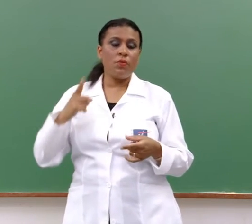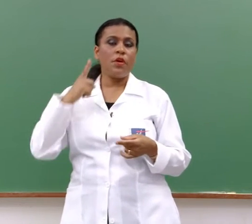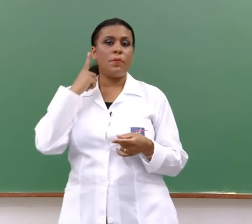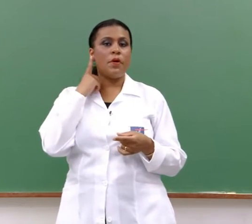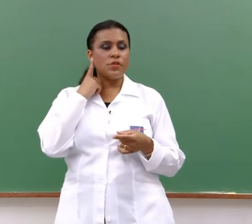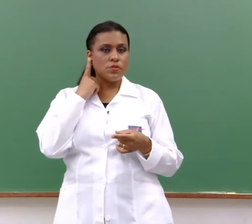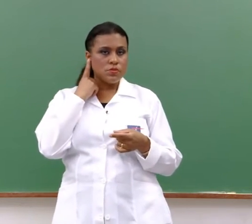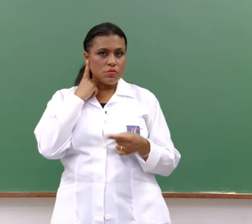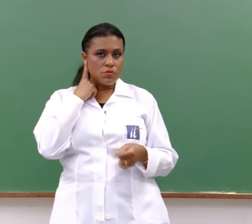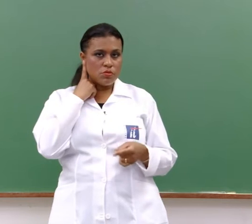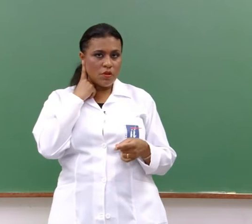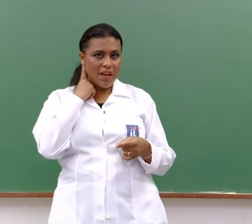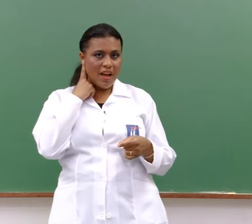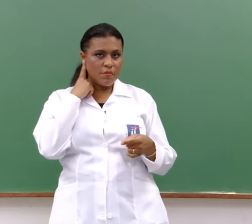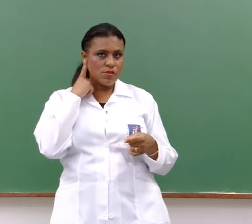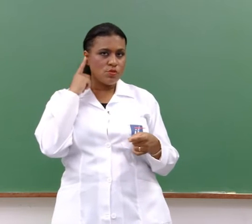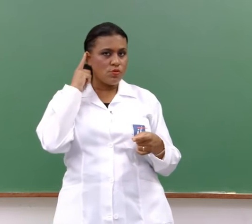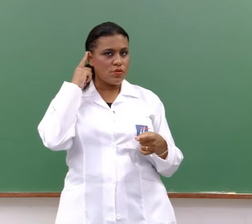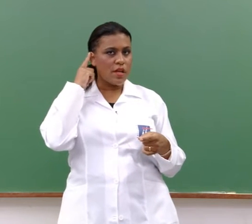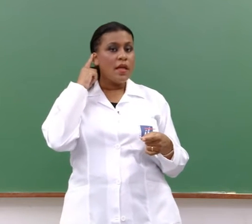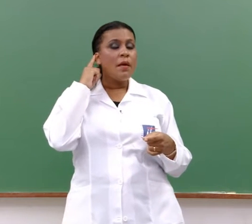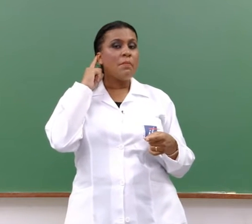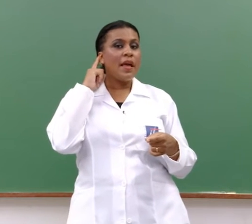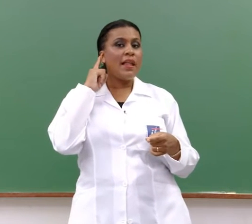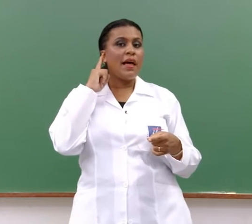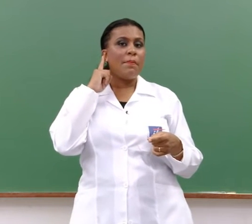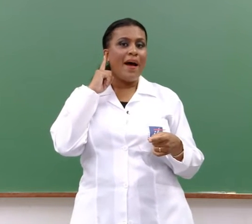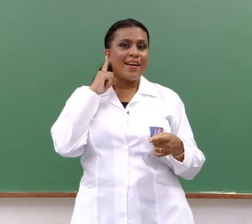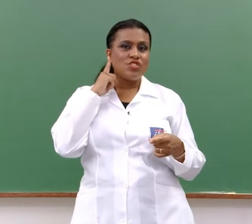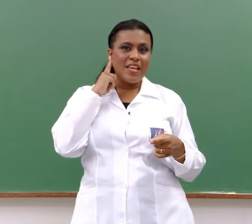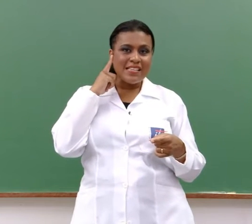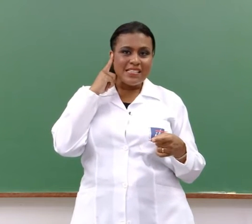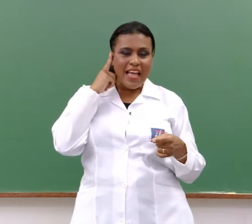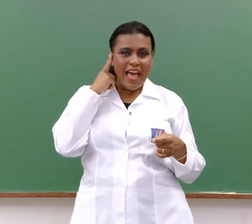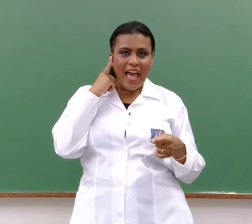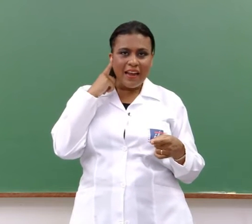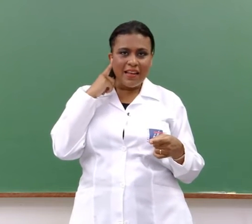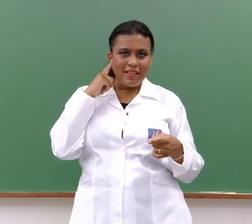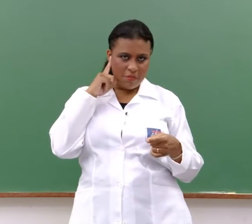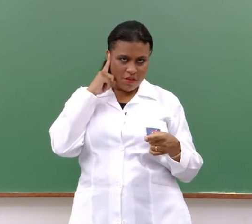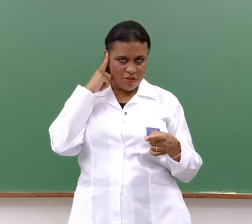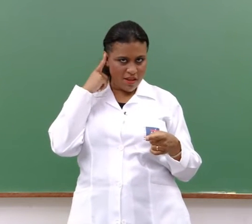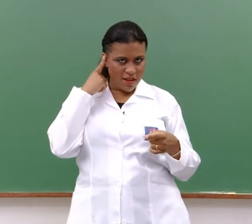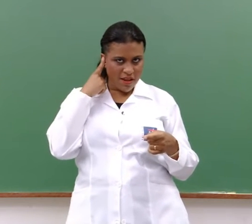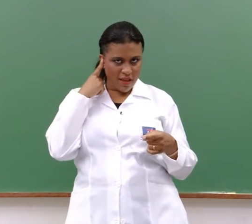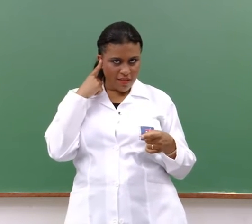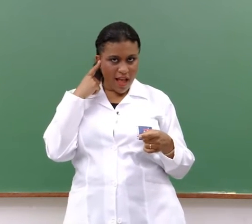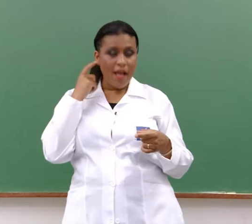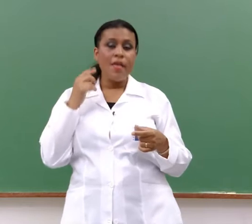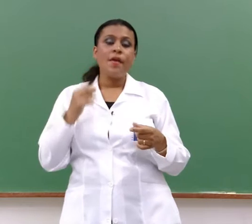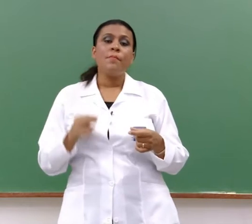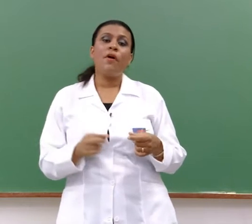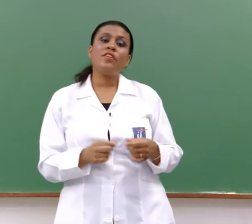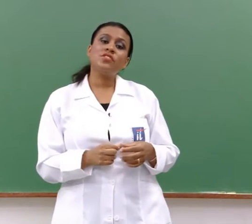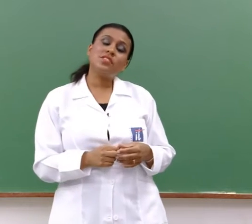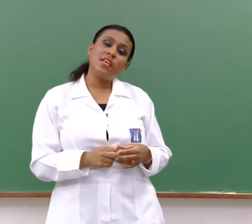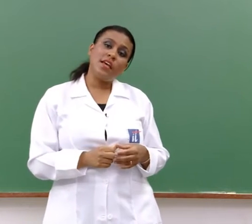eu posso tornar-me surda pela parte externa da minha orelha, tá? Pode